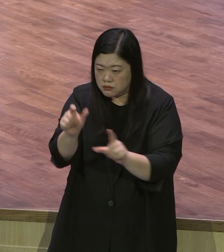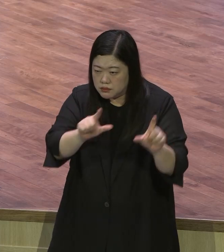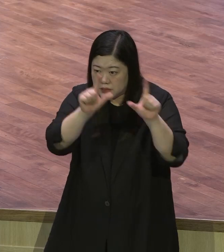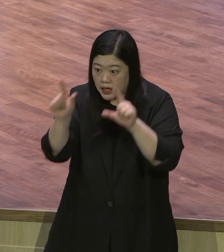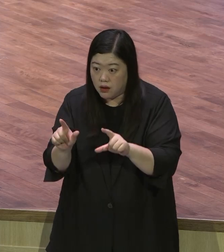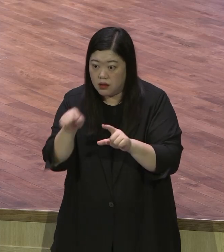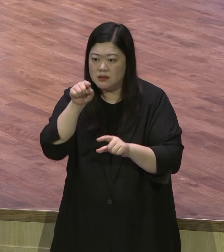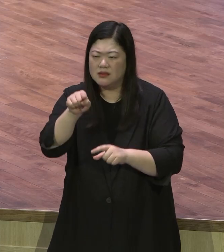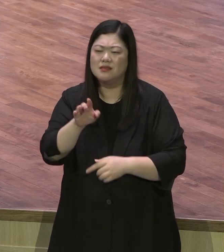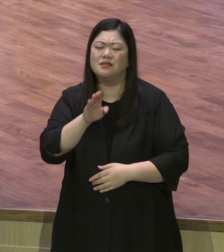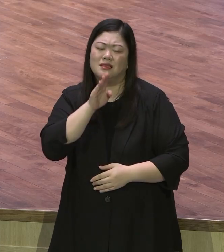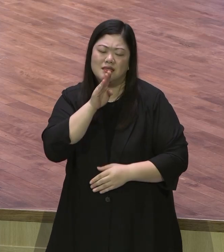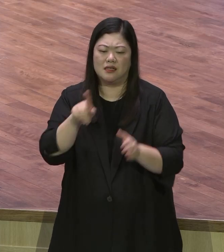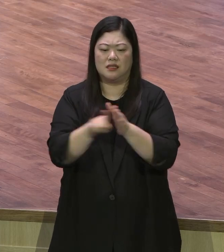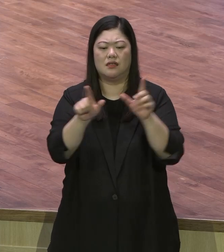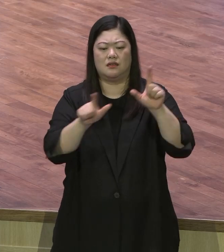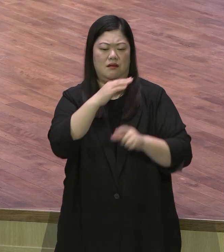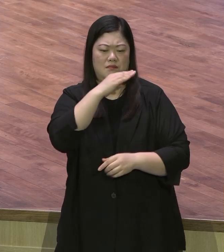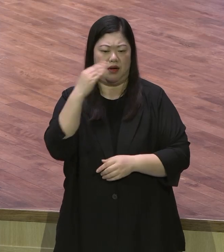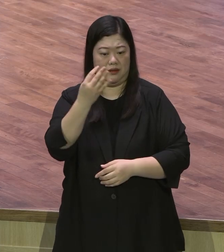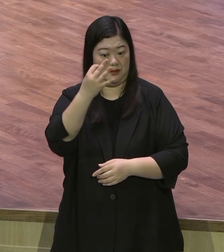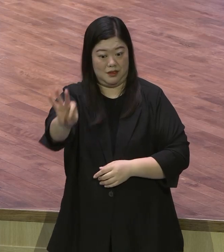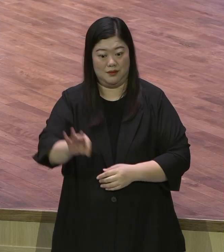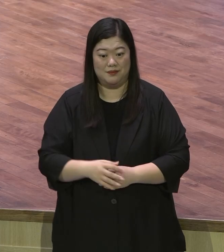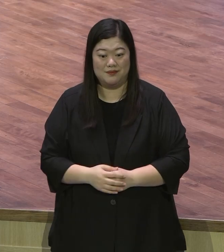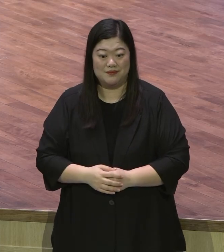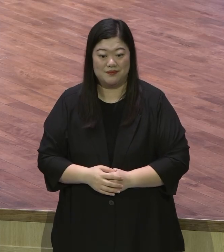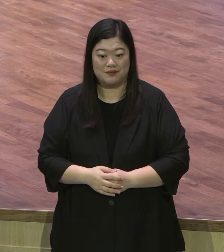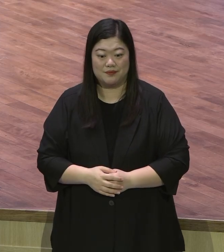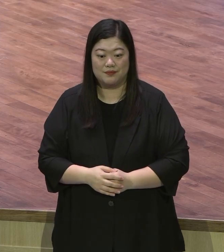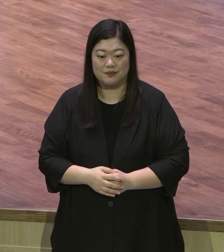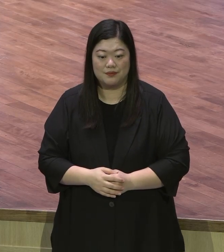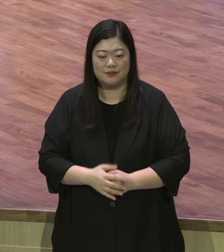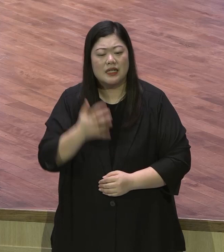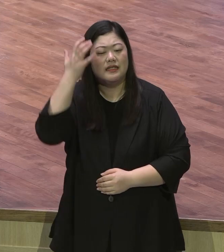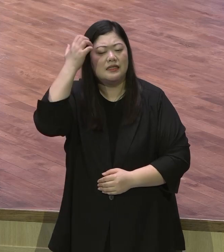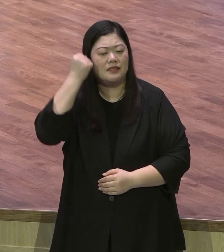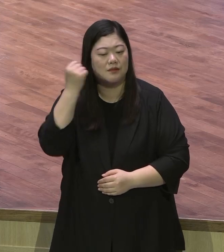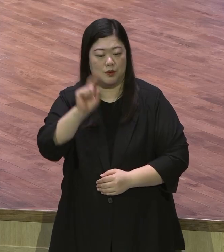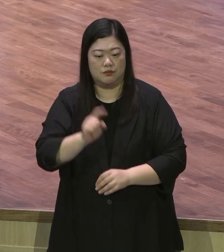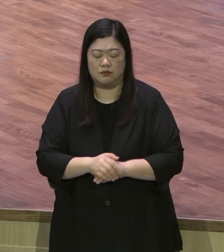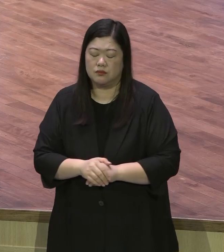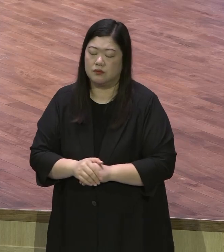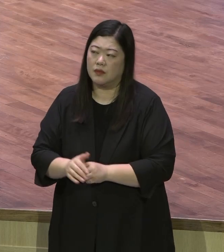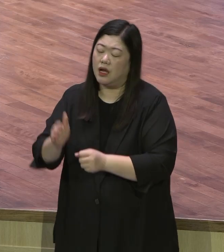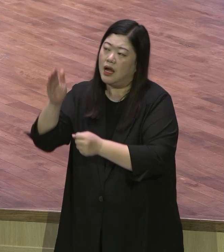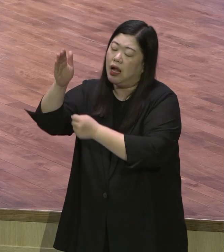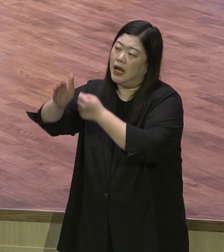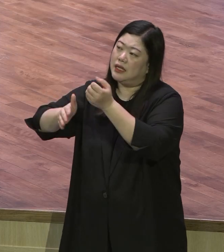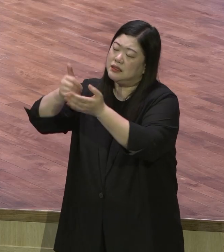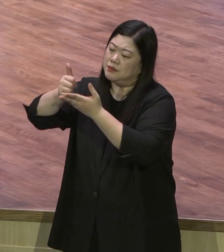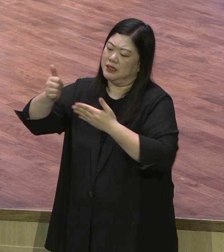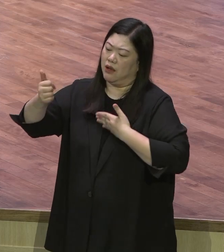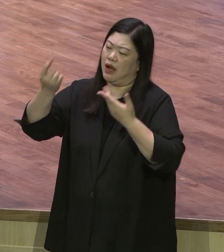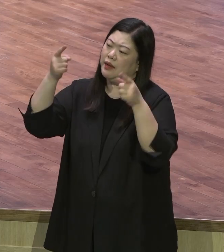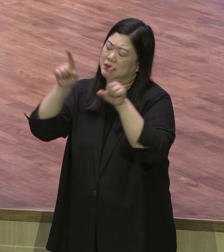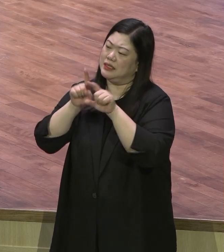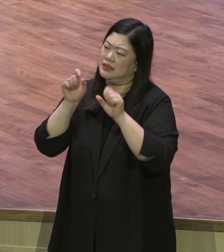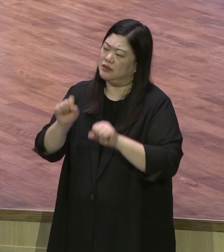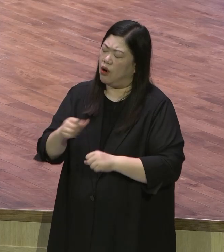아멘. 특별히 기억해야 될 것이 뭐냐. 왜 주님은 우리와 항상 함께 계시는지 그